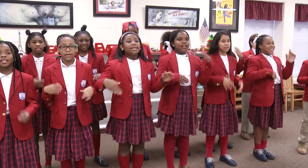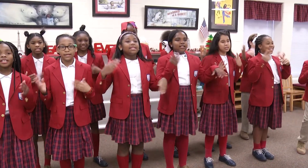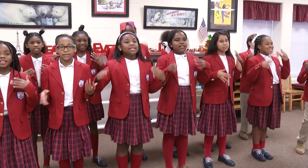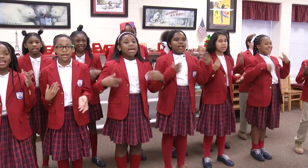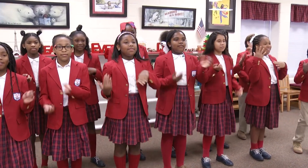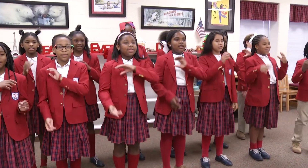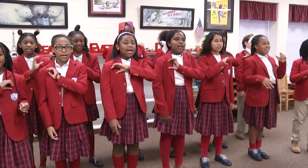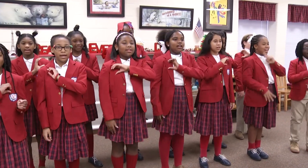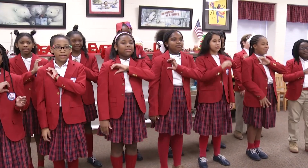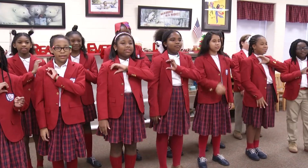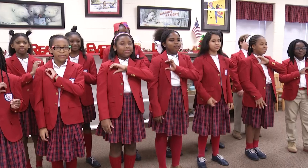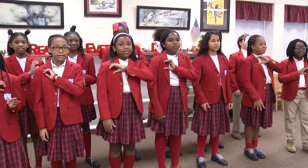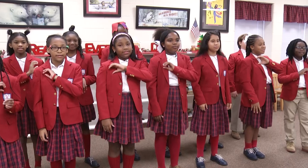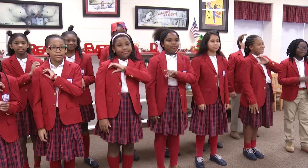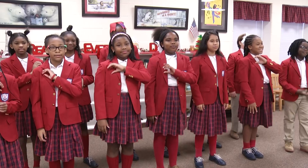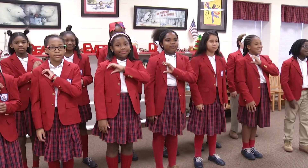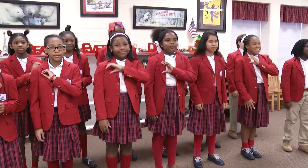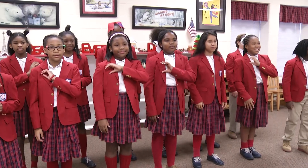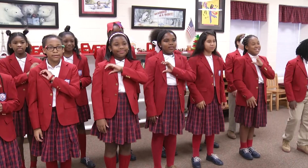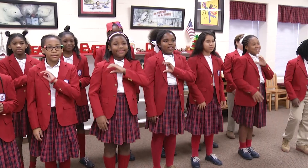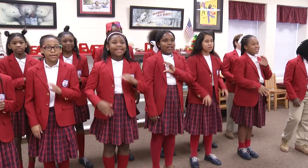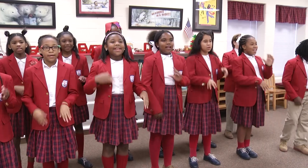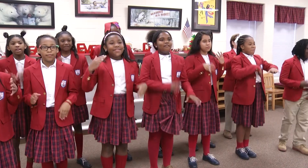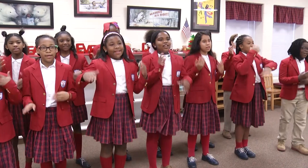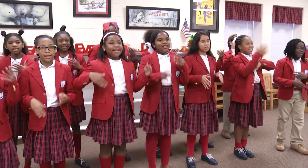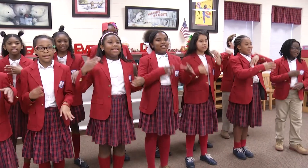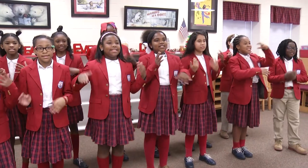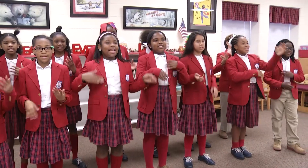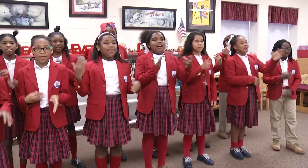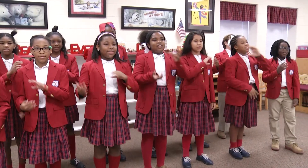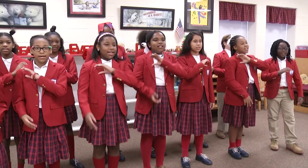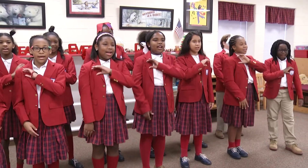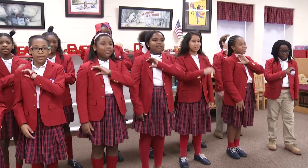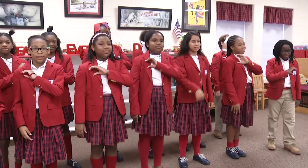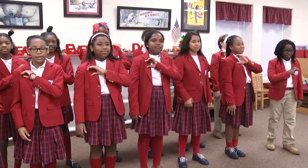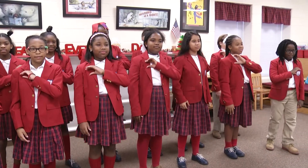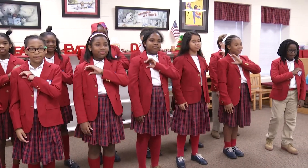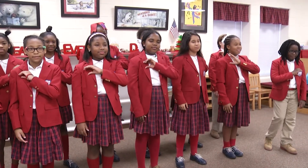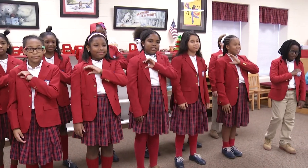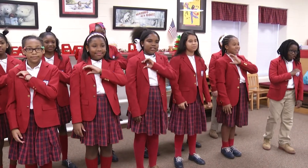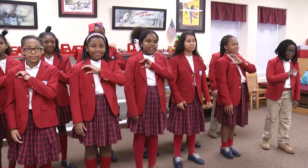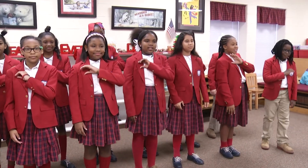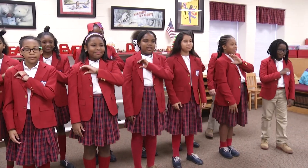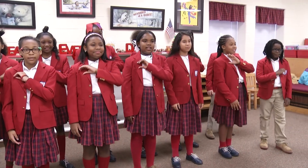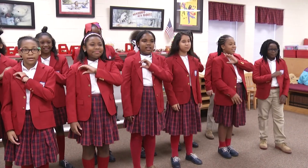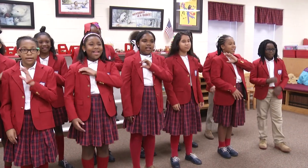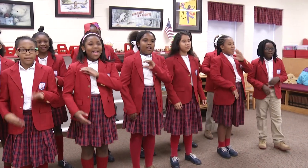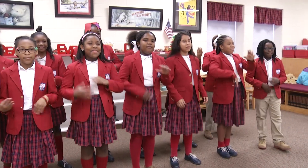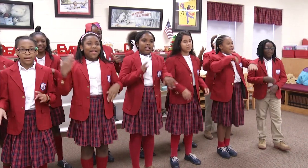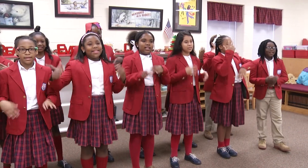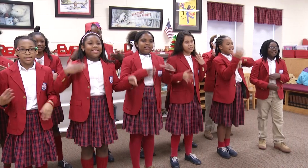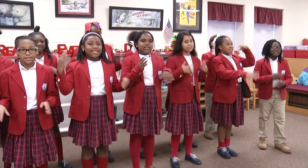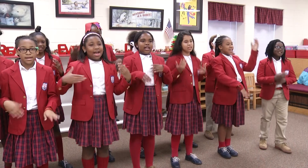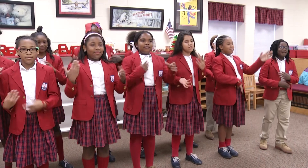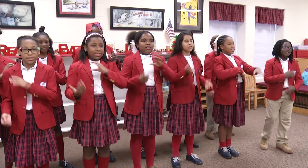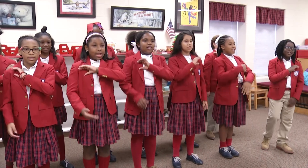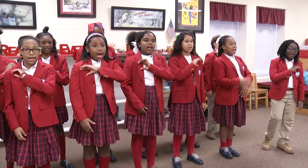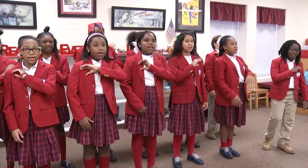Feliz Navidad. Feliz Navidad. Feliz Navidad.